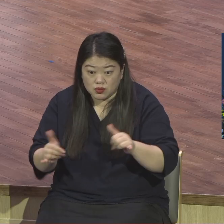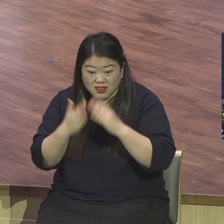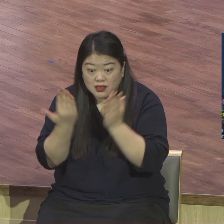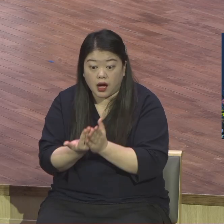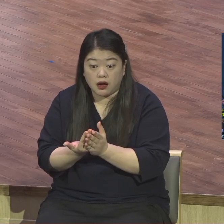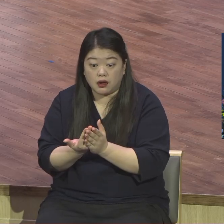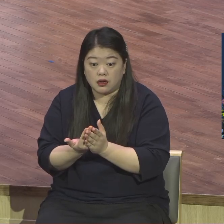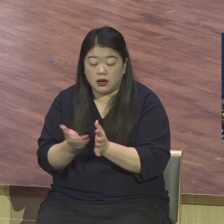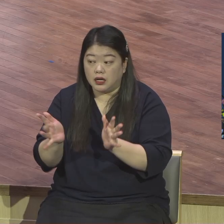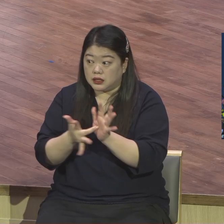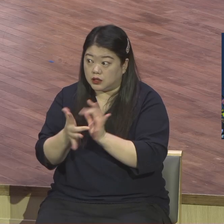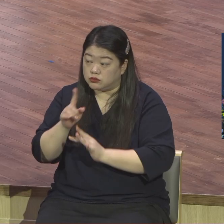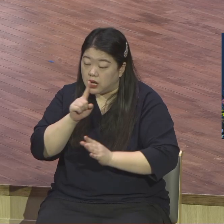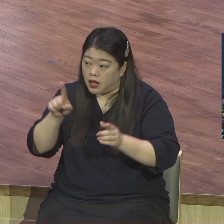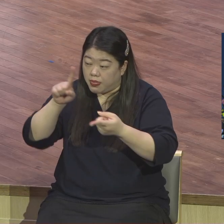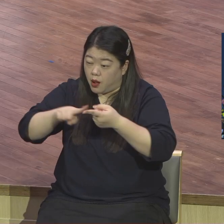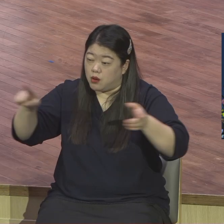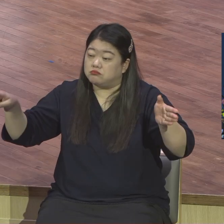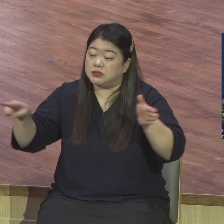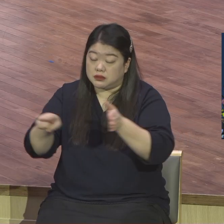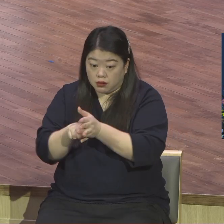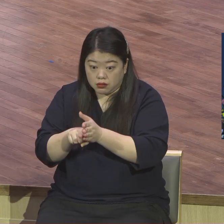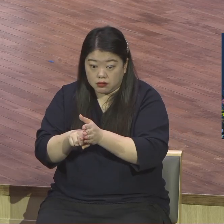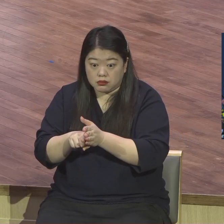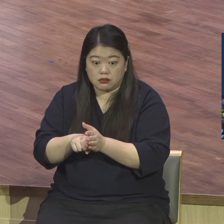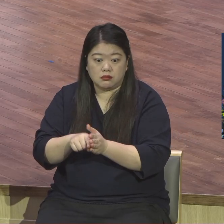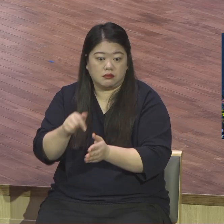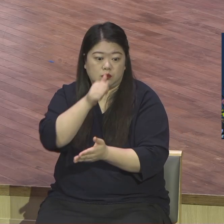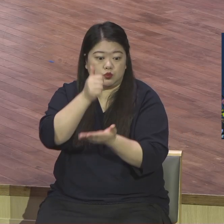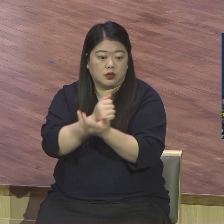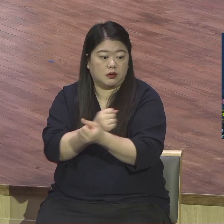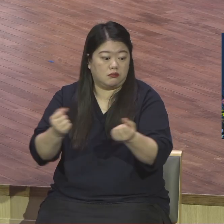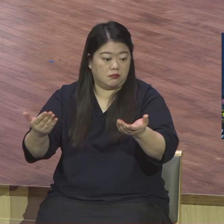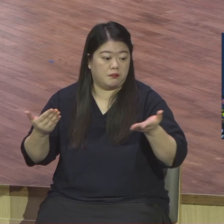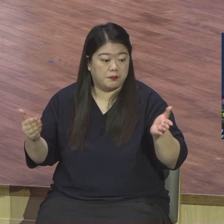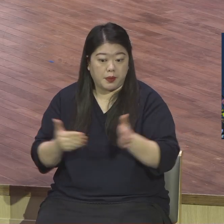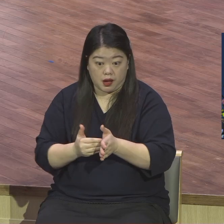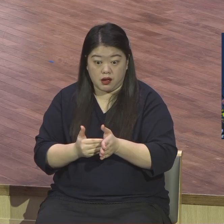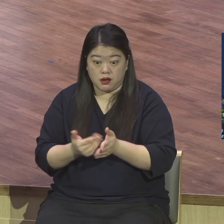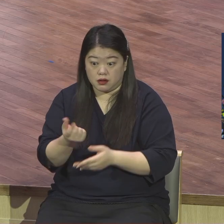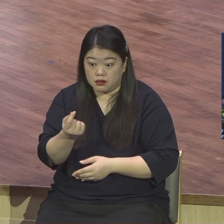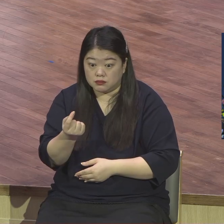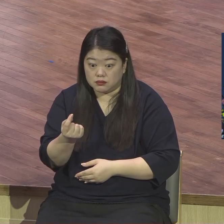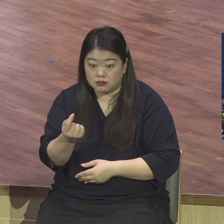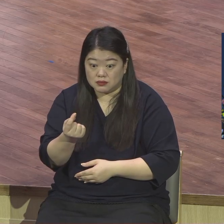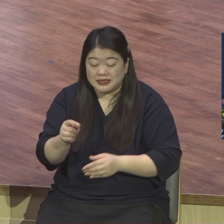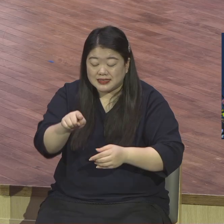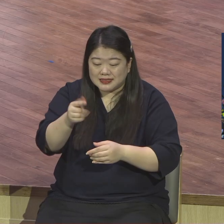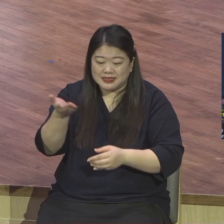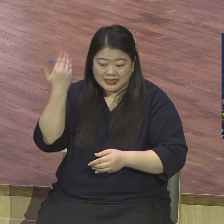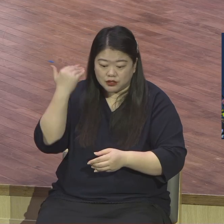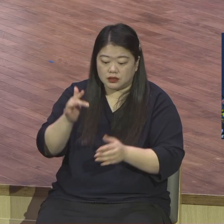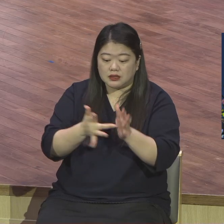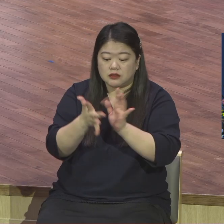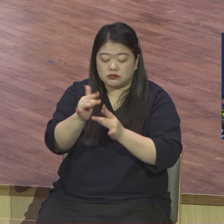의인. 거기 라비오 성경에 나오는 인물들 중에 얼마나 많이 있습니까?